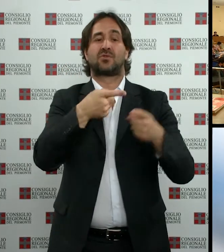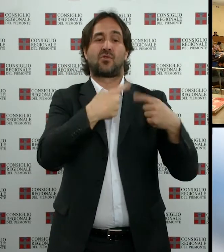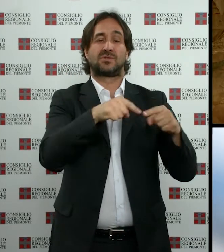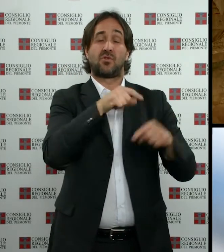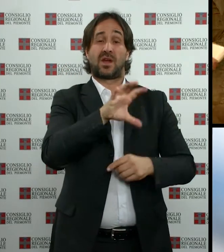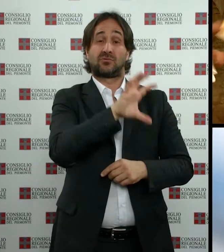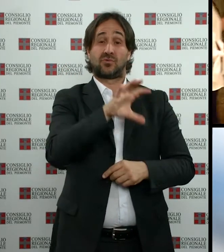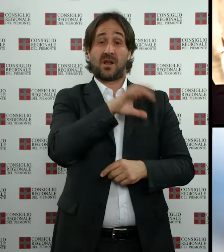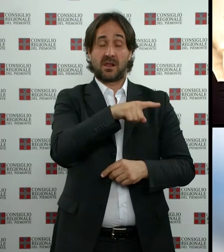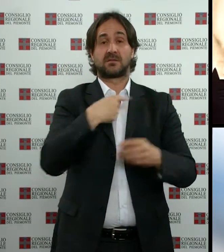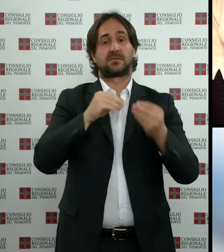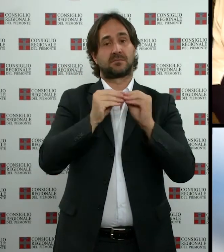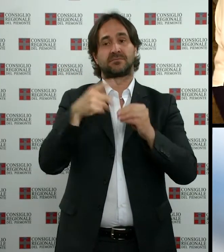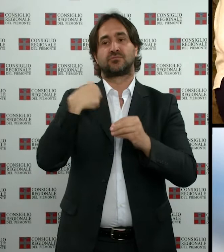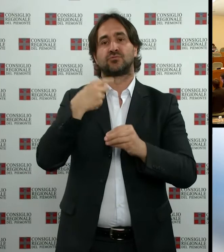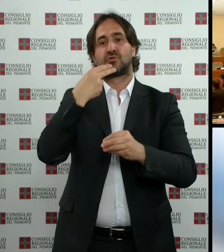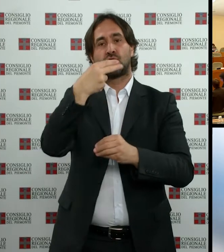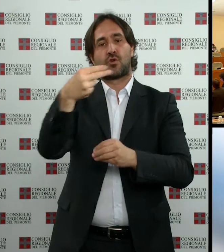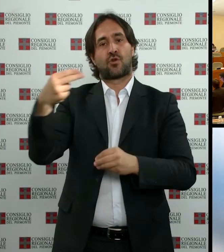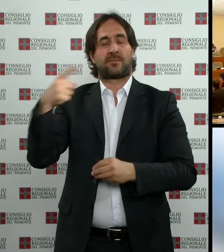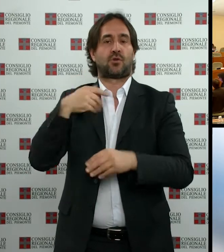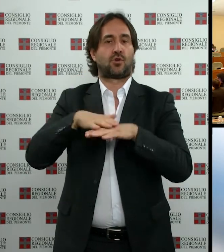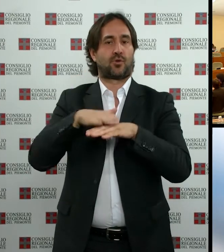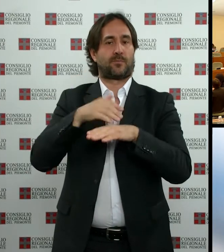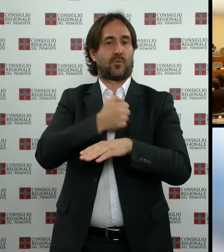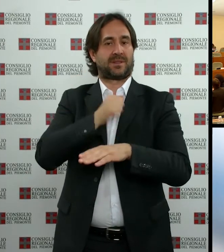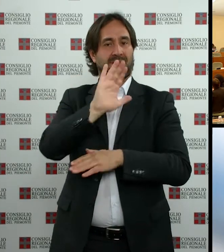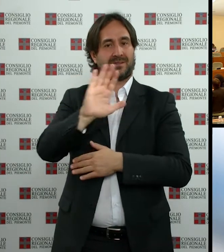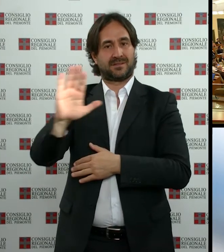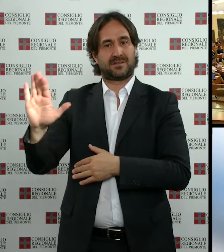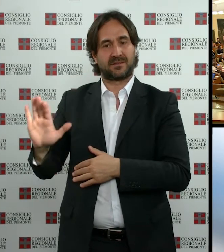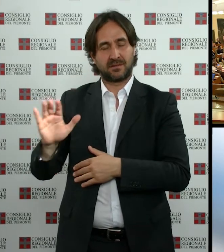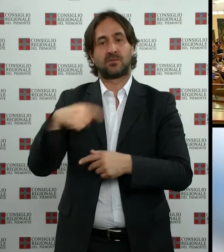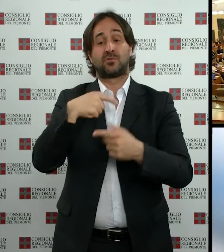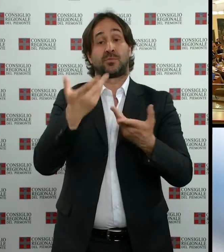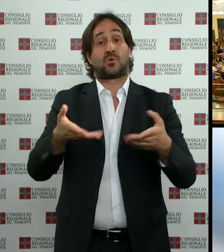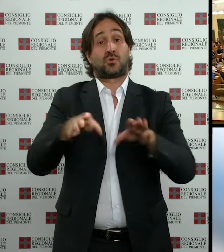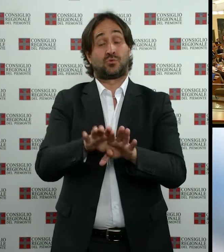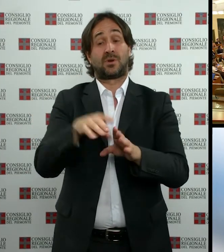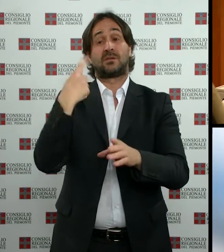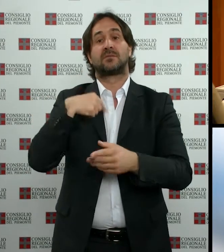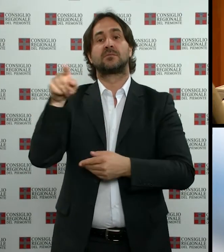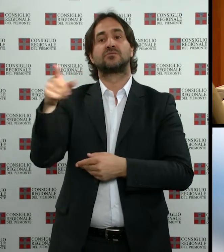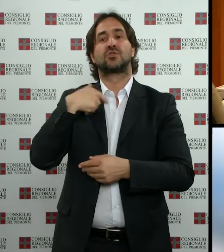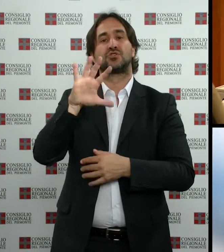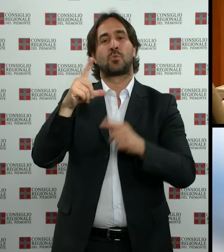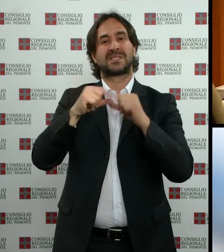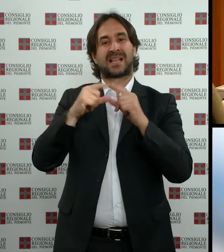effettuato alcune nomine di competenza e in chiusura ha approvato la mozione del Movimento 5 Stelle per l'inserimento delle protesi